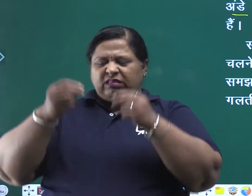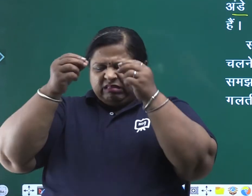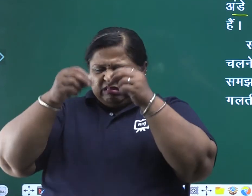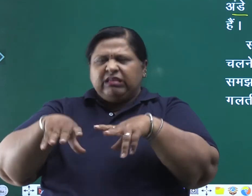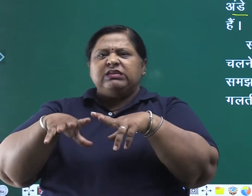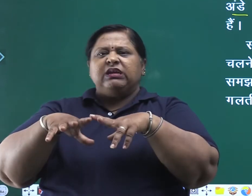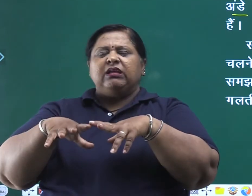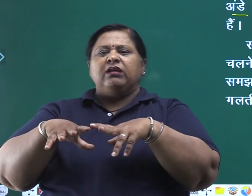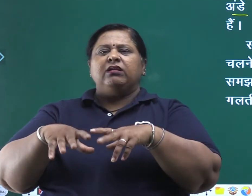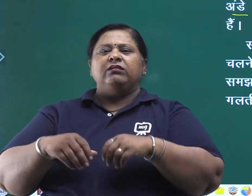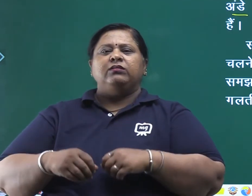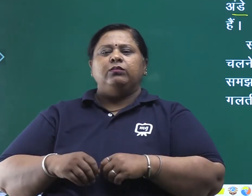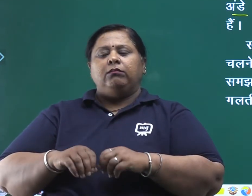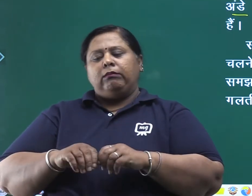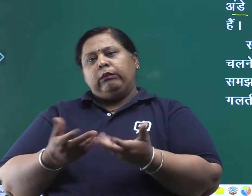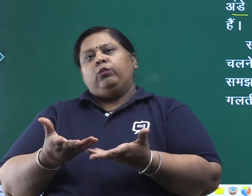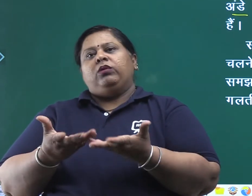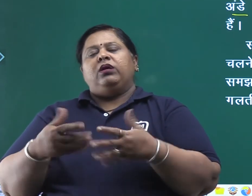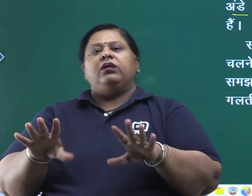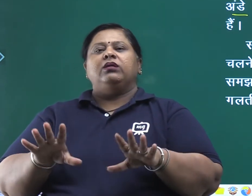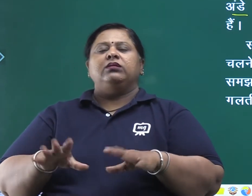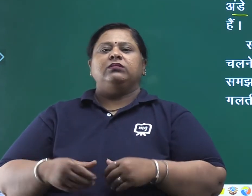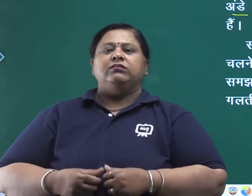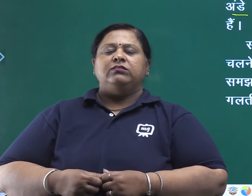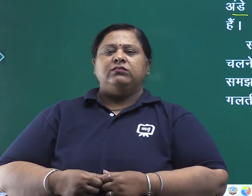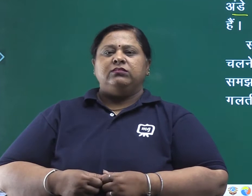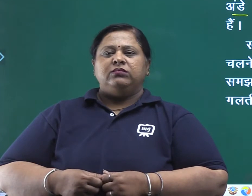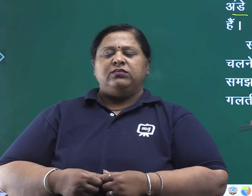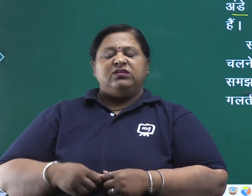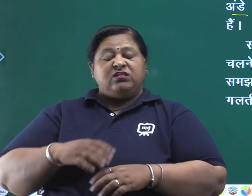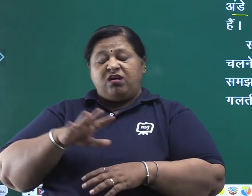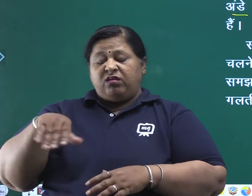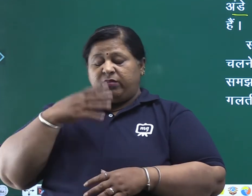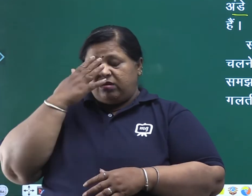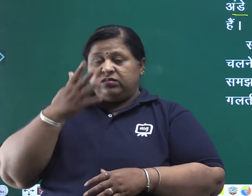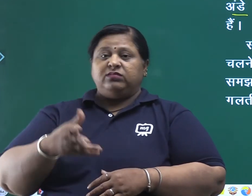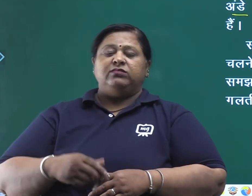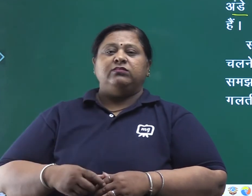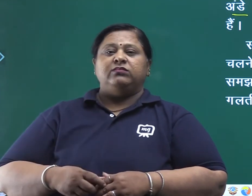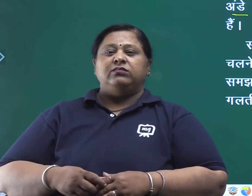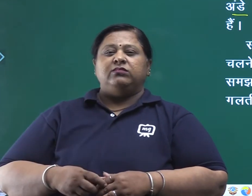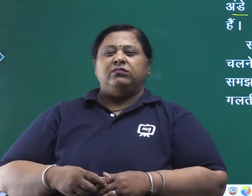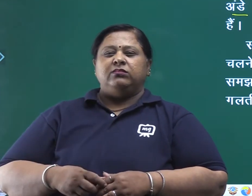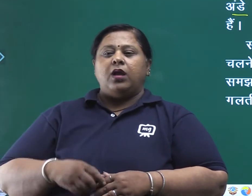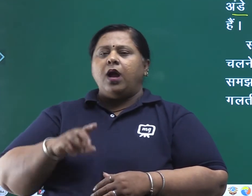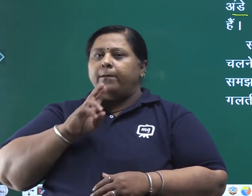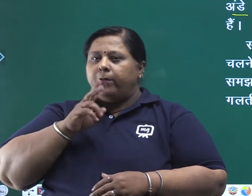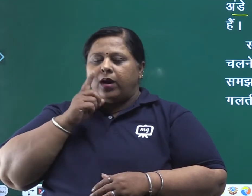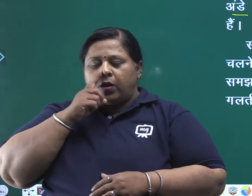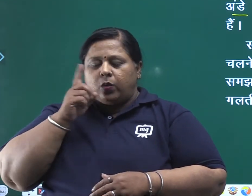नीचे गिरकर टूट गए हैं। सारी बात अम्मा को